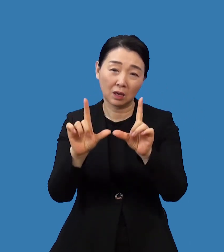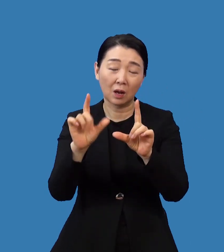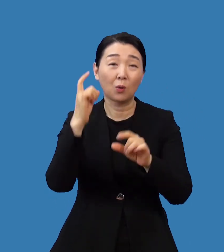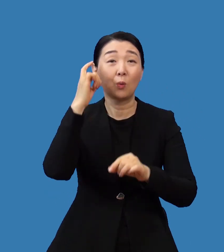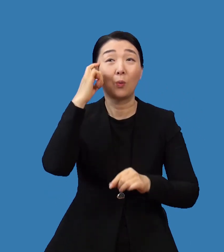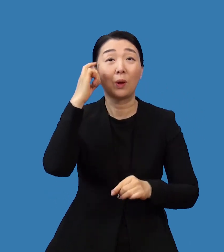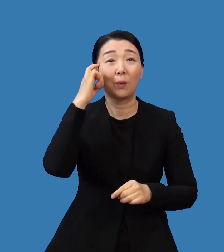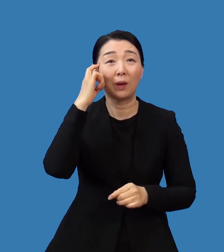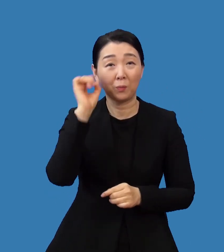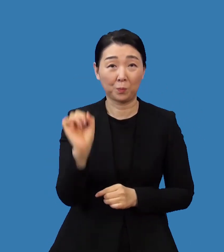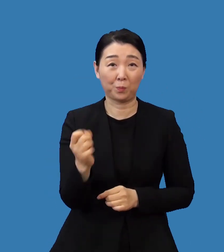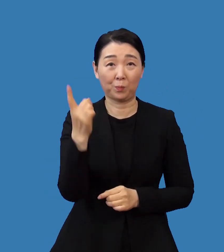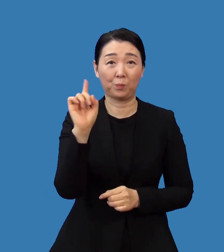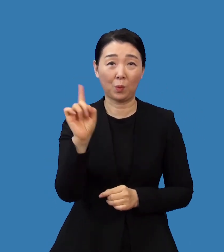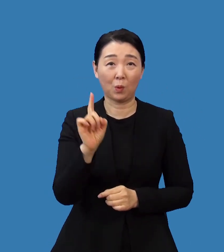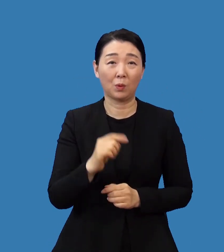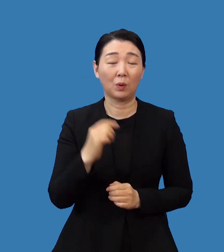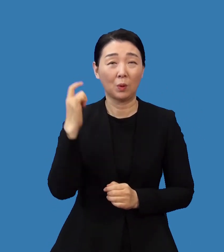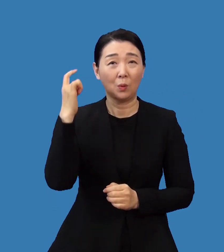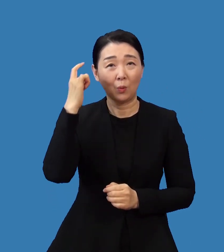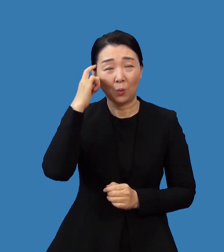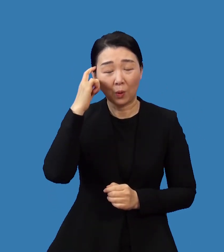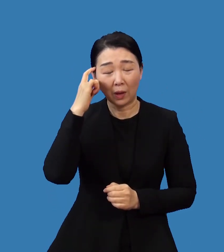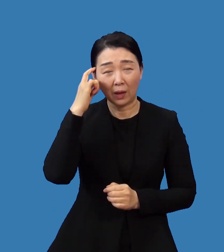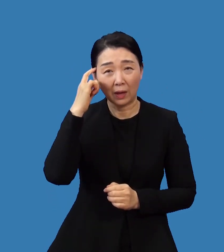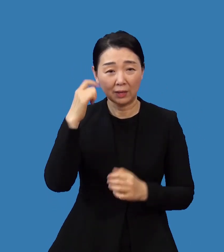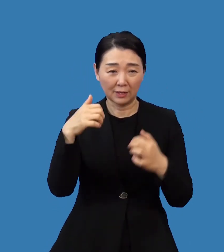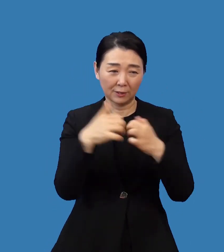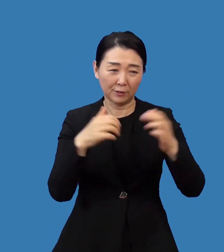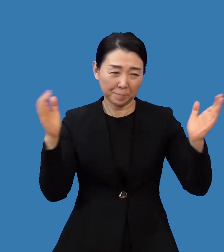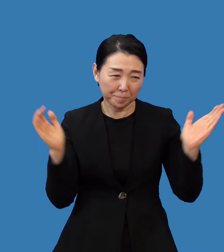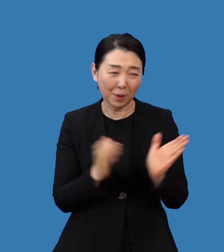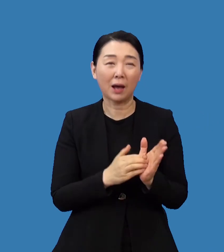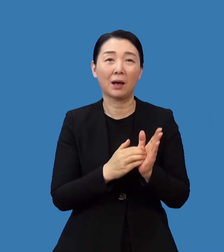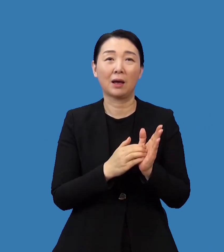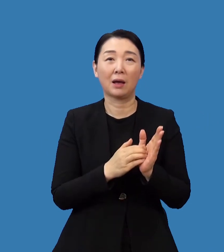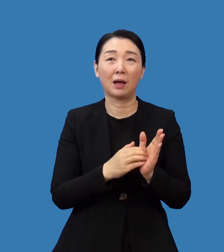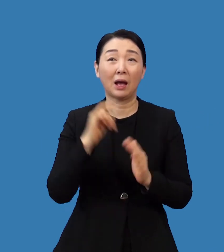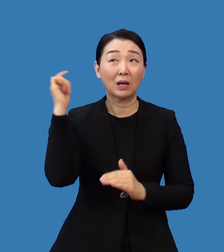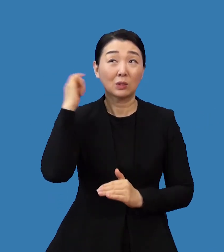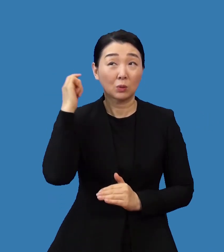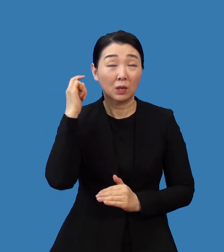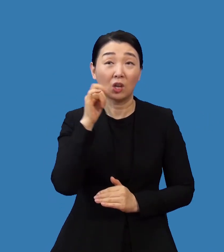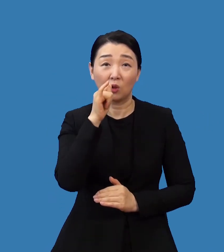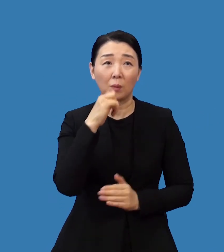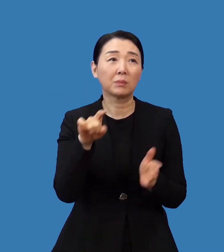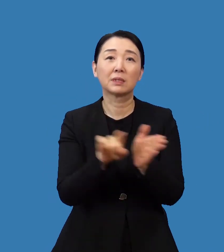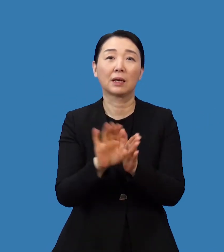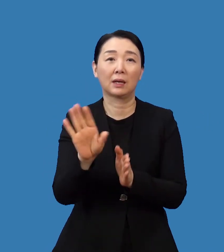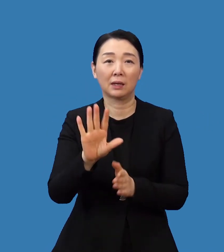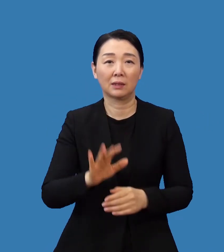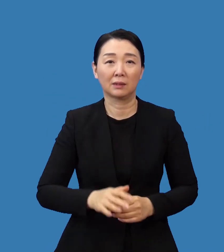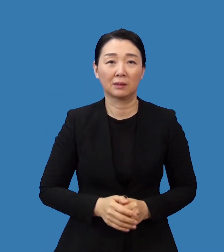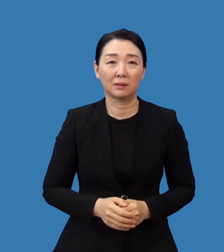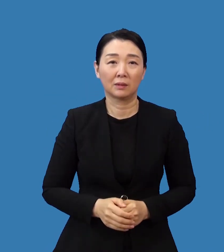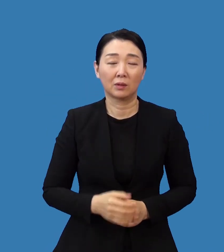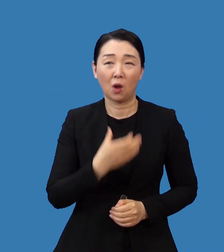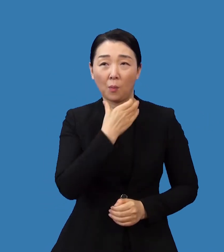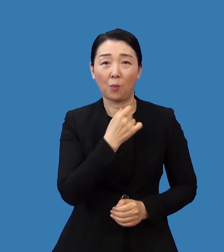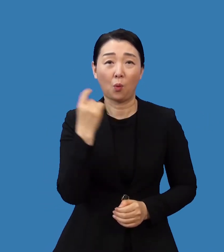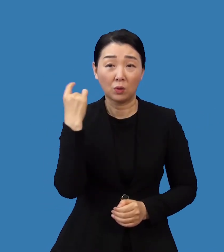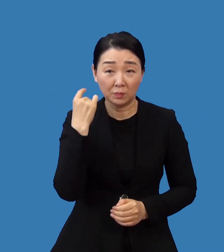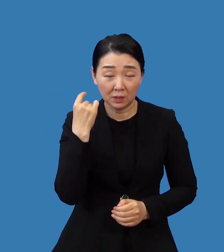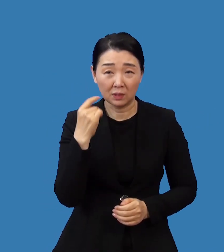원인은 그에게 들려왔던 소식, 전쟁은 끝났다, 이걸 믿지 않은 거예요. 복음을,